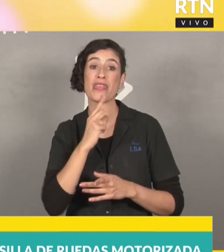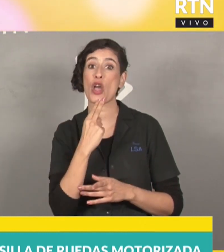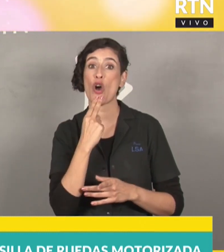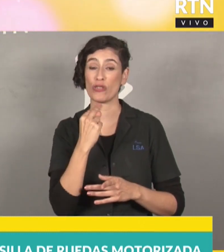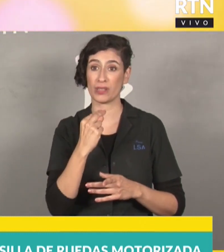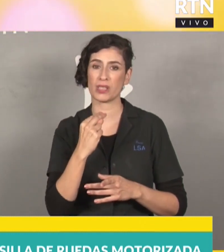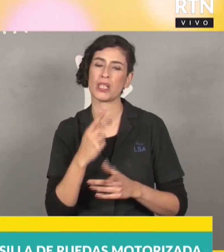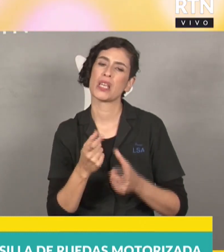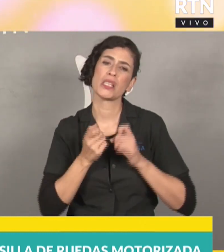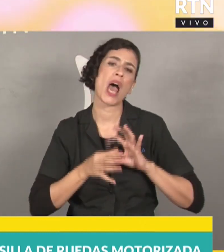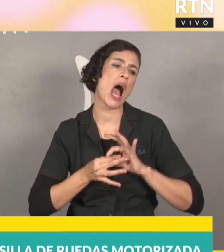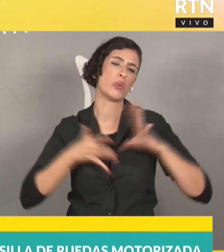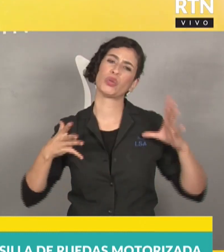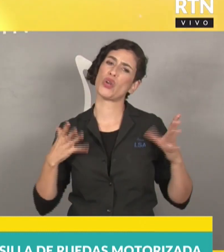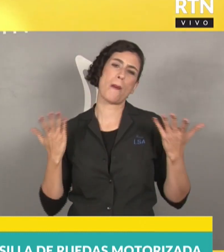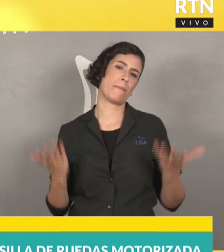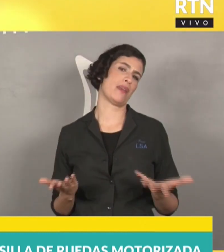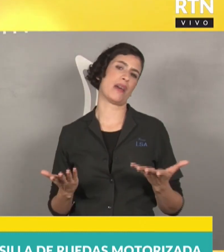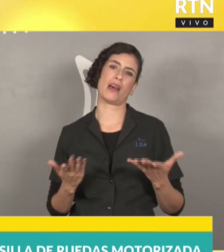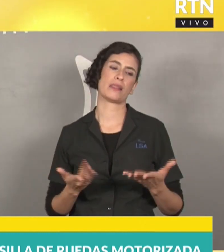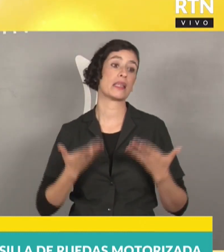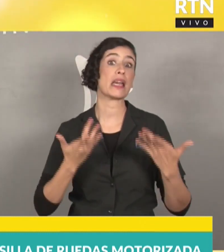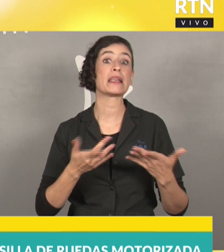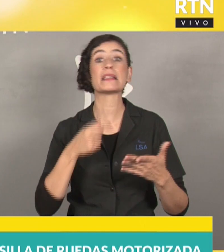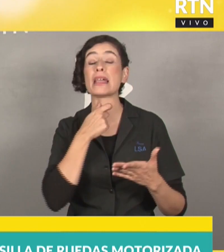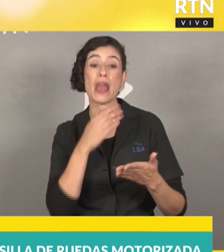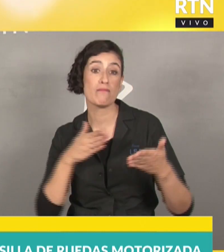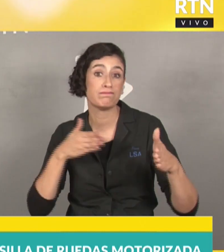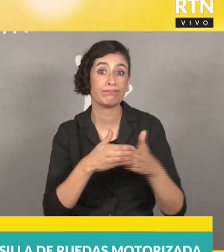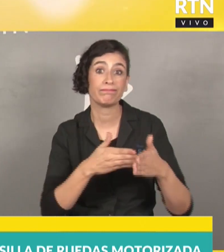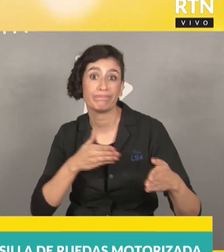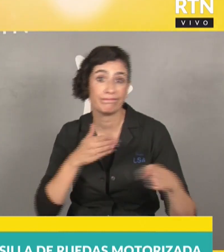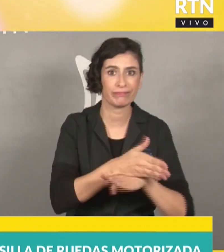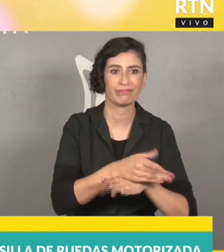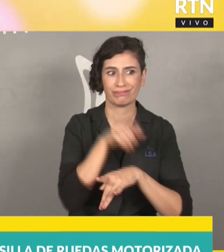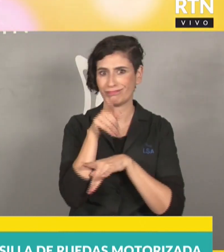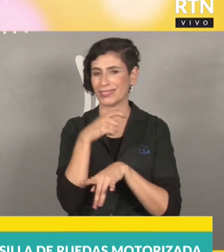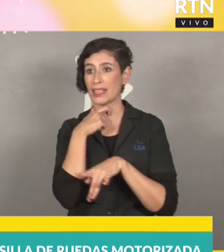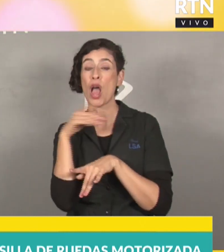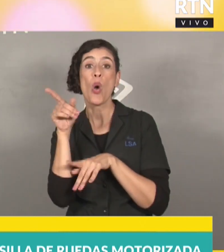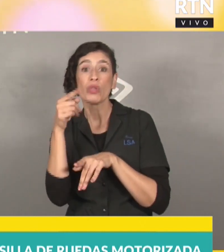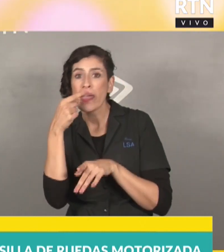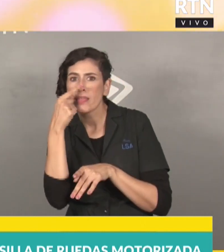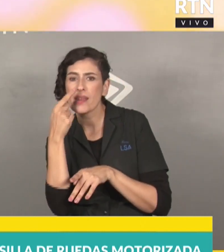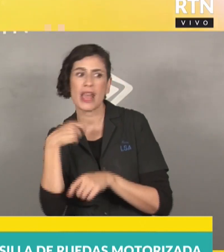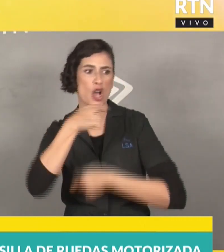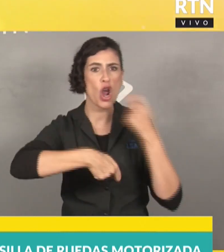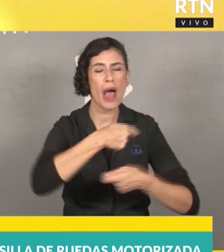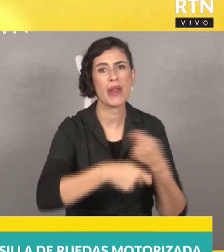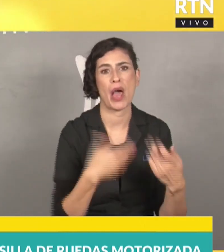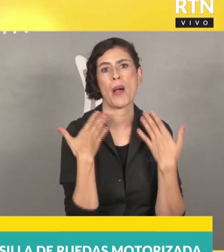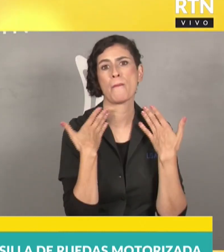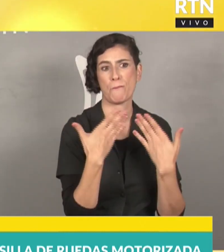independencia. Ama los desafíos y quiere derribar todas las barreras. Todos aquellos interesados en colaborar lo pueden hacer de